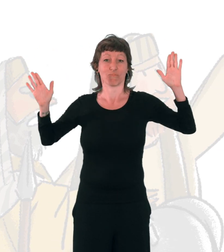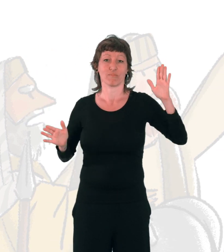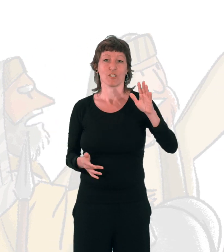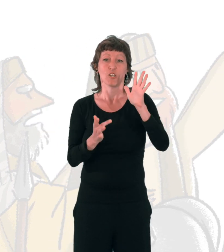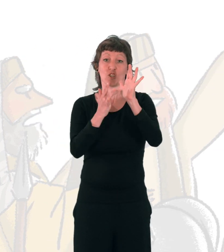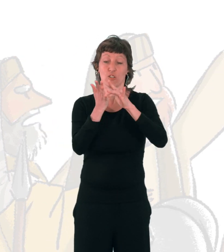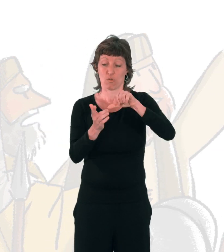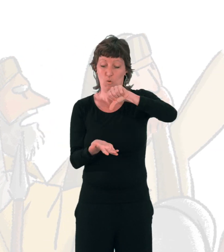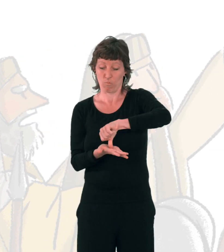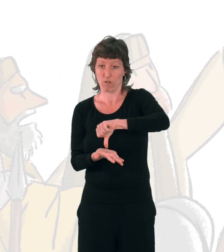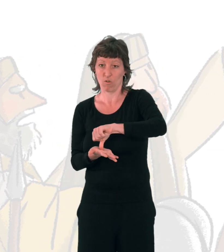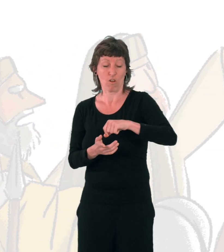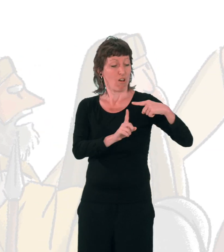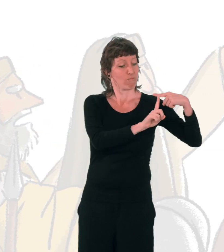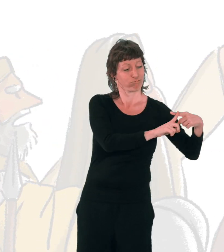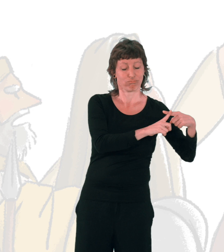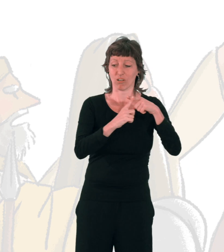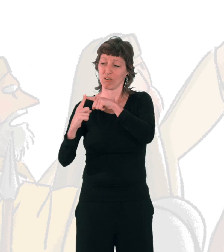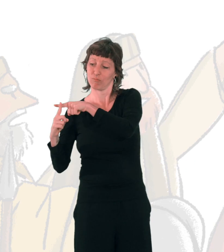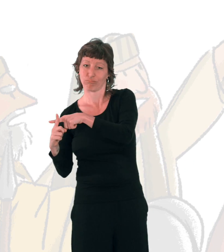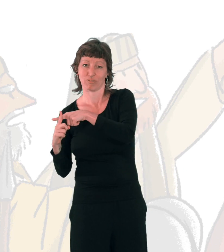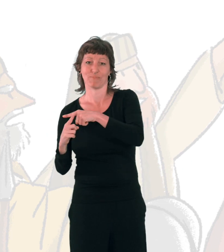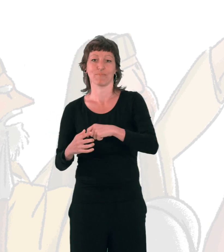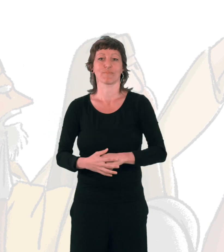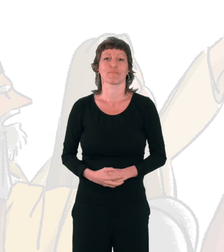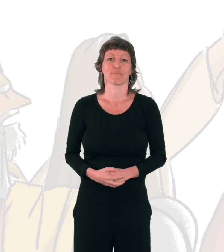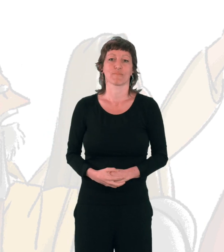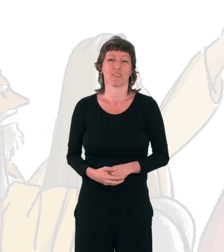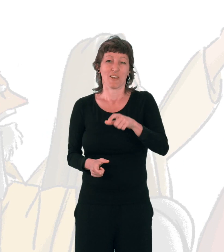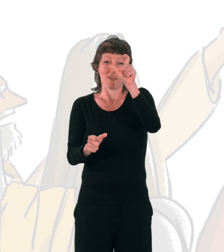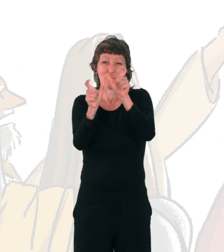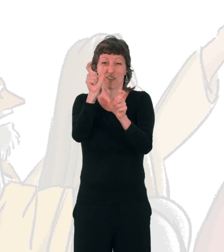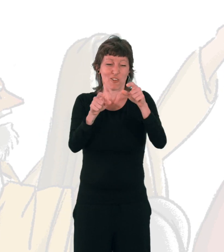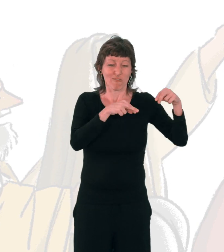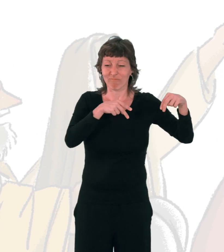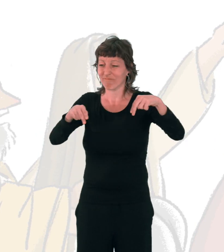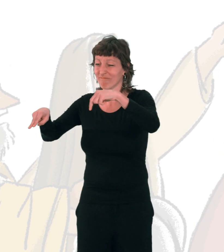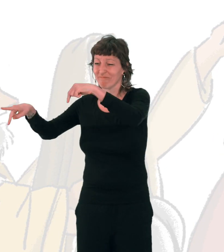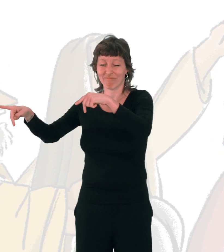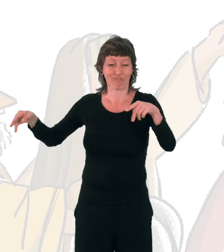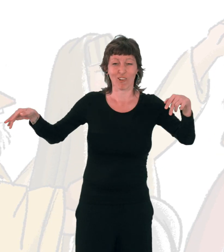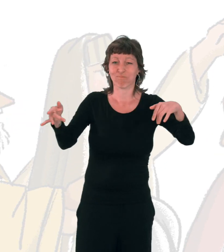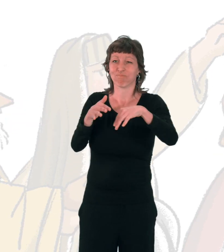l'un à sa droite et l'autre à sa gauche. Les gens qui passent par là secouent la